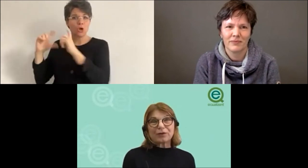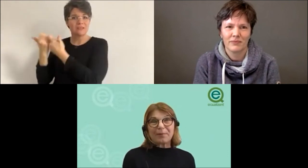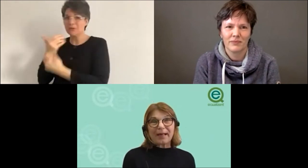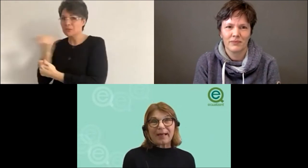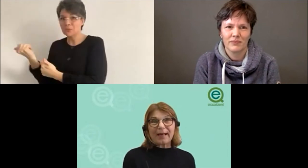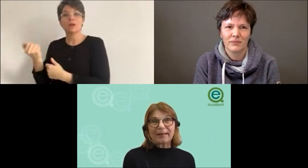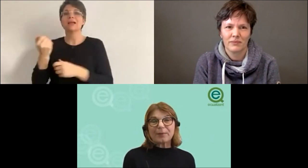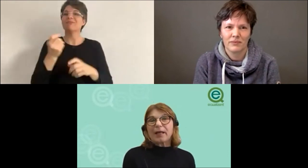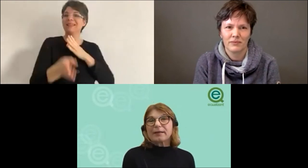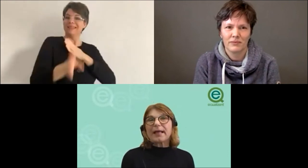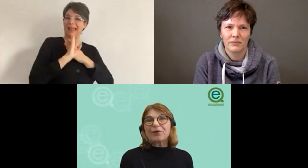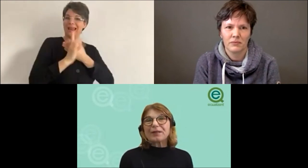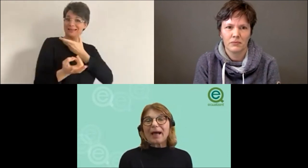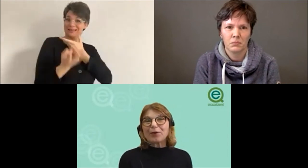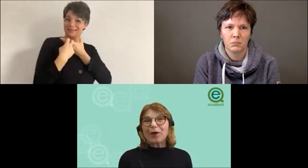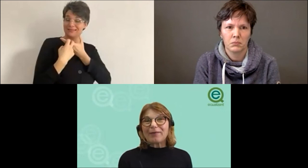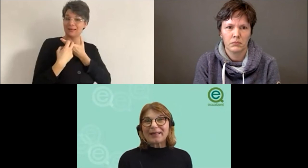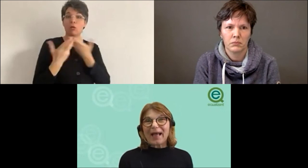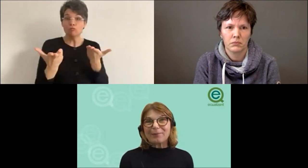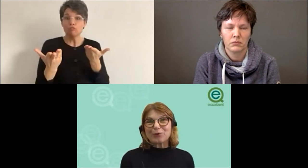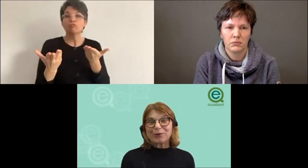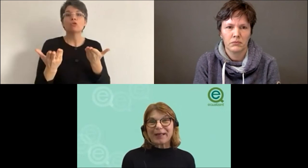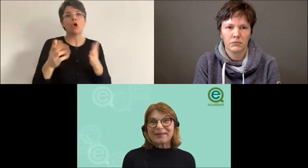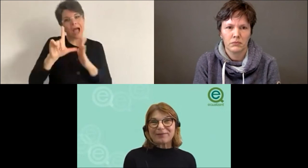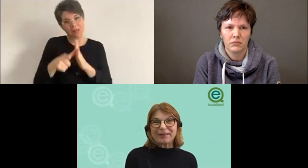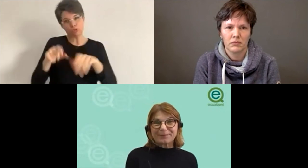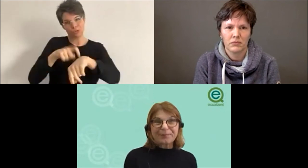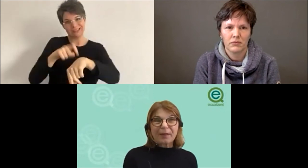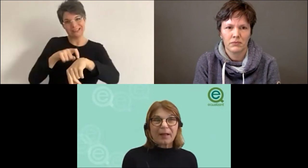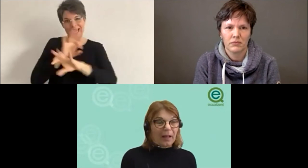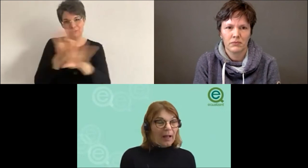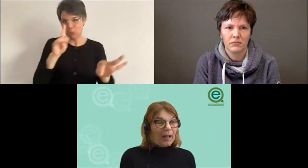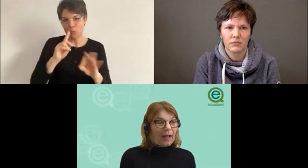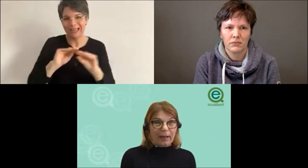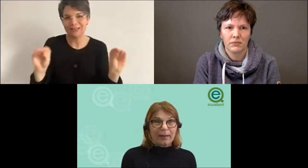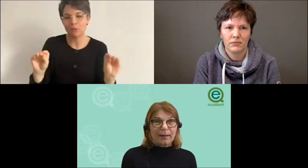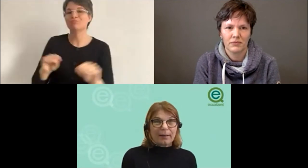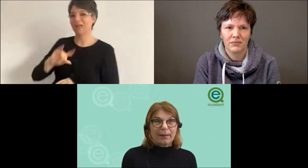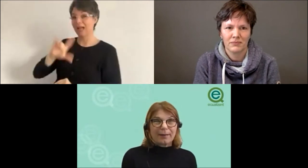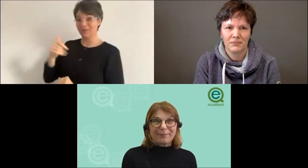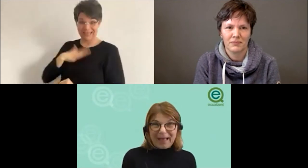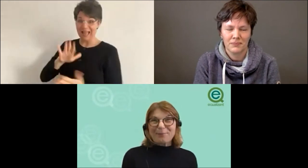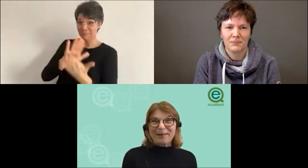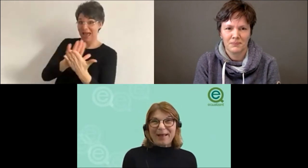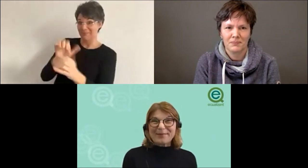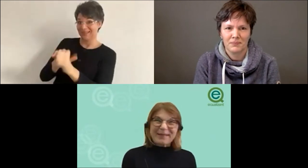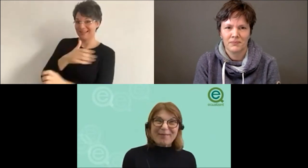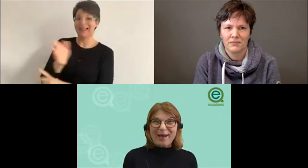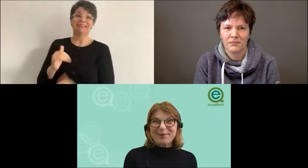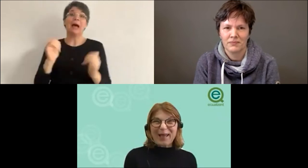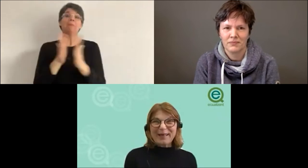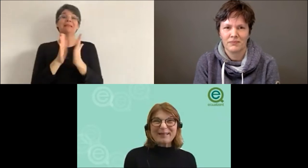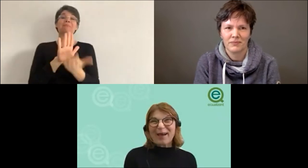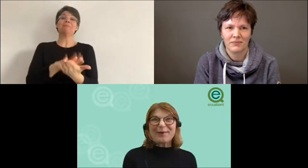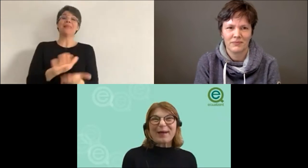zu unserem Panel eingeladen haben, für die haben wir noch eine weitere halbe Stunde reserviert. Genau, bleiben Sie gerne da. Ja, bitte bleiben Sie da, wir haben